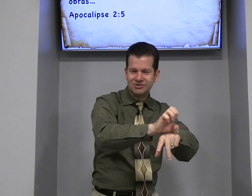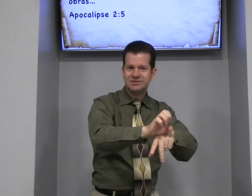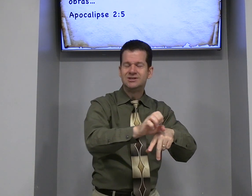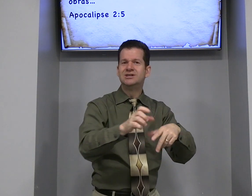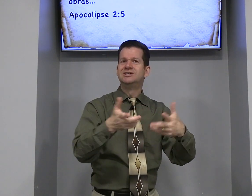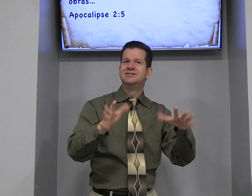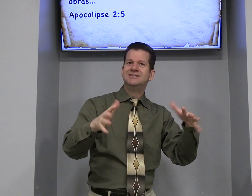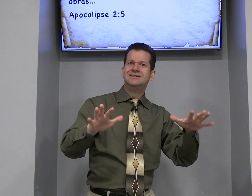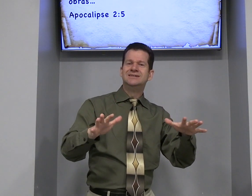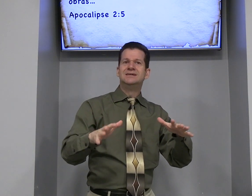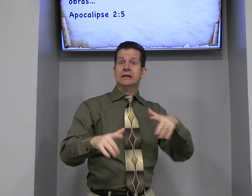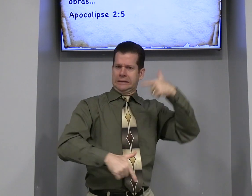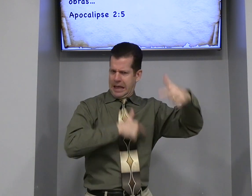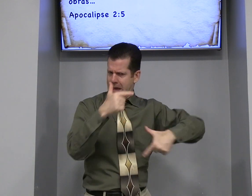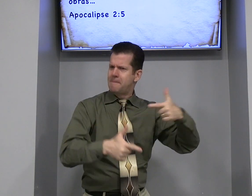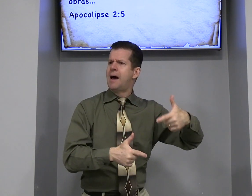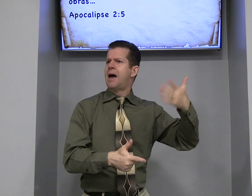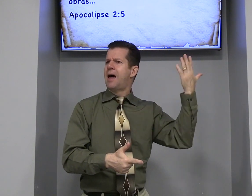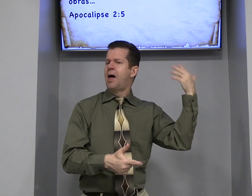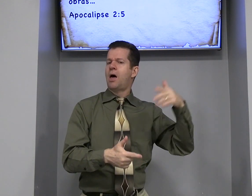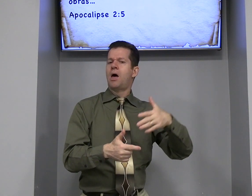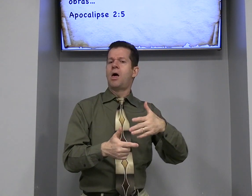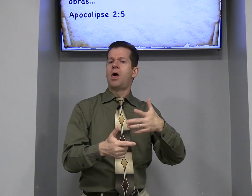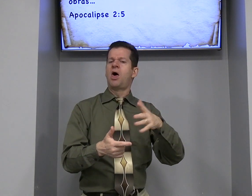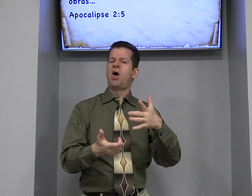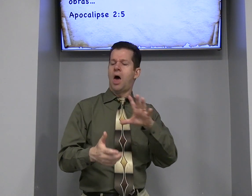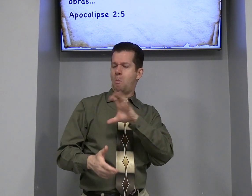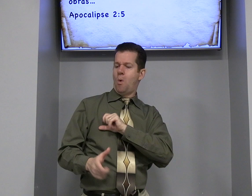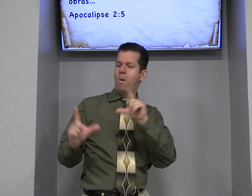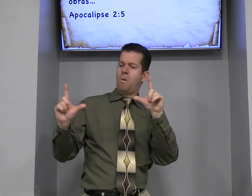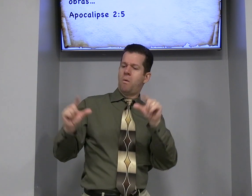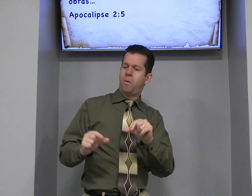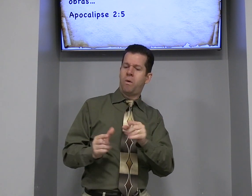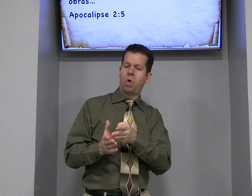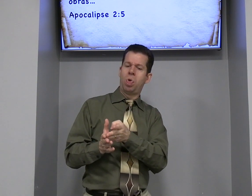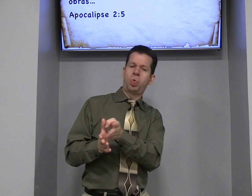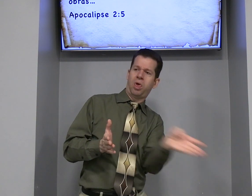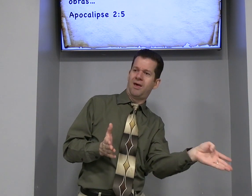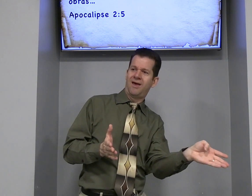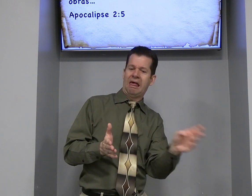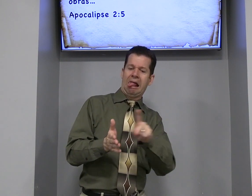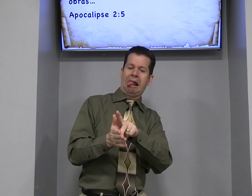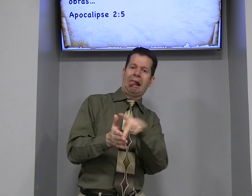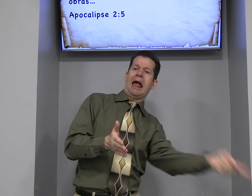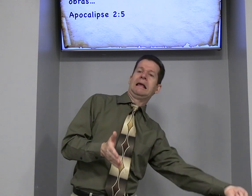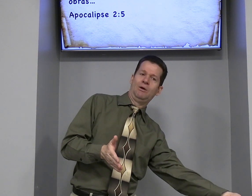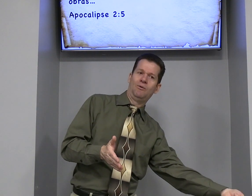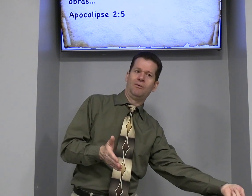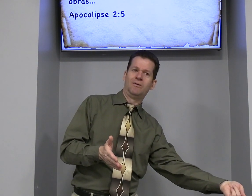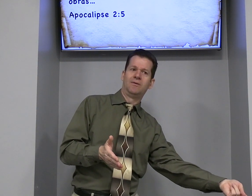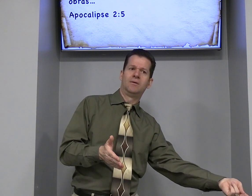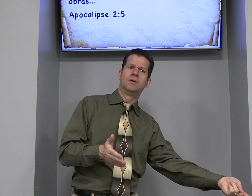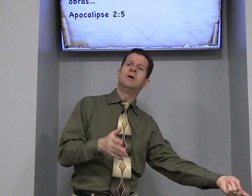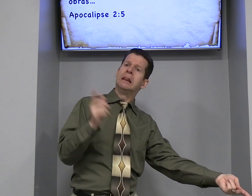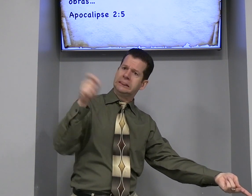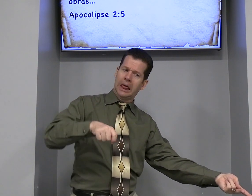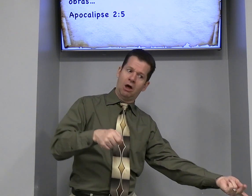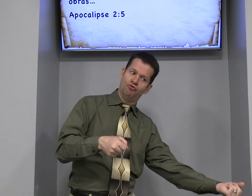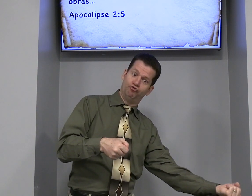à igreja de Efésio, trabalha, mas depois seu amor diminua, você